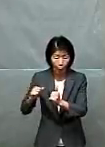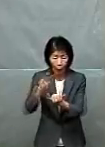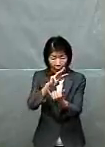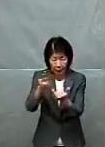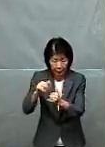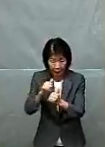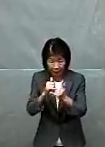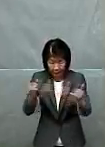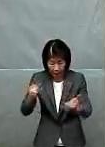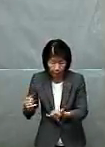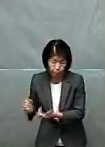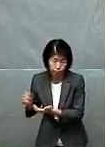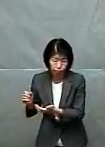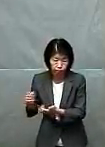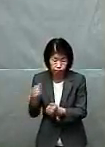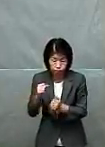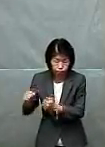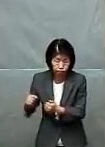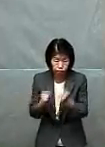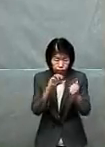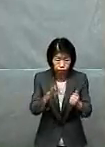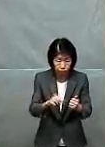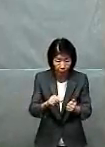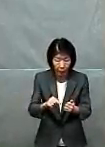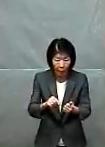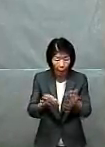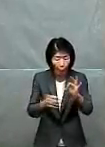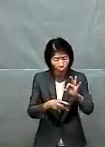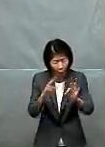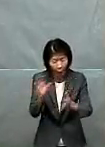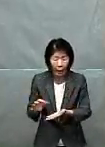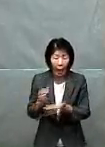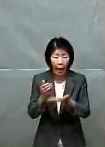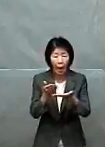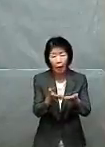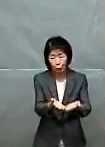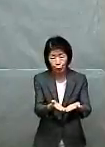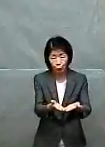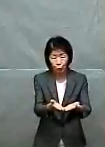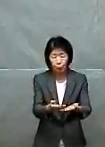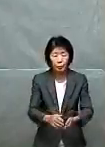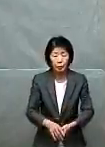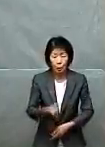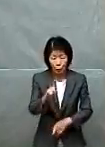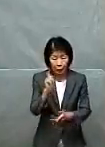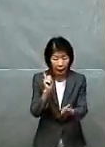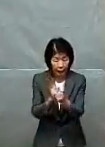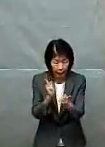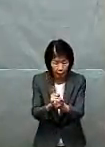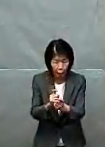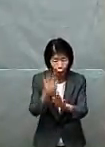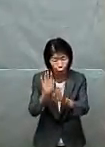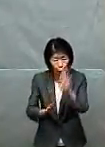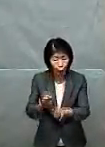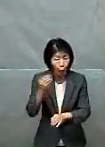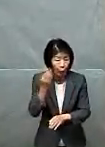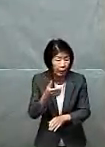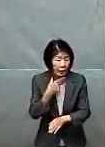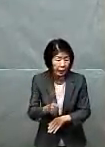無償で提供するというようなお話ありましたけれども、現在まで の利用状況を教えていただけますでしょうか。 あ、はい、